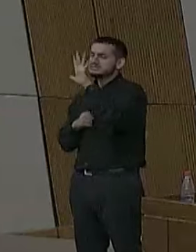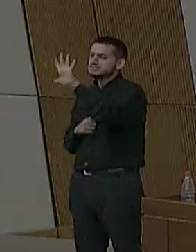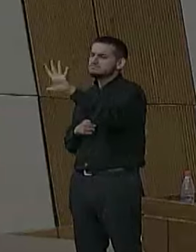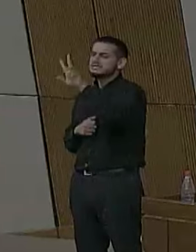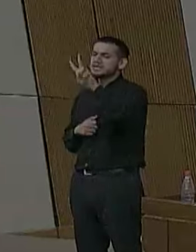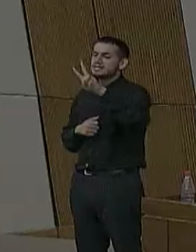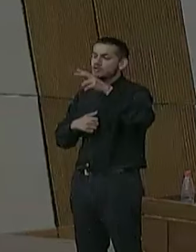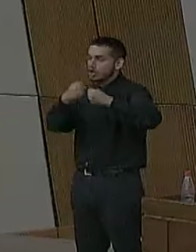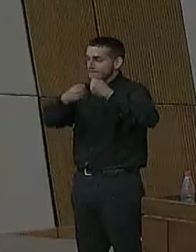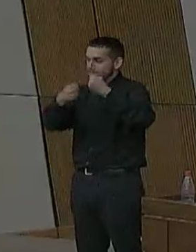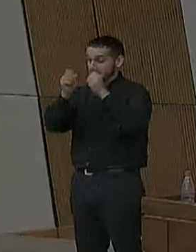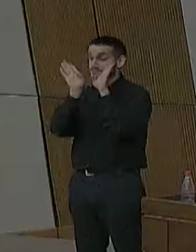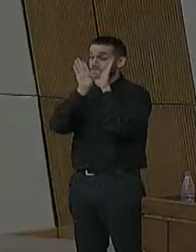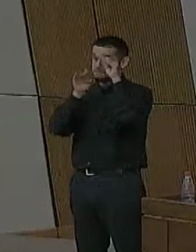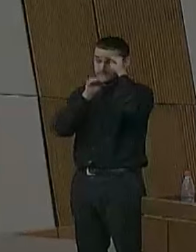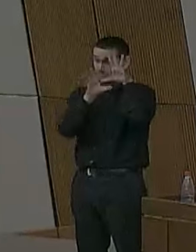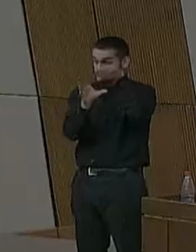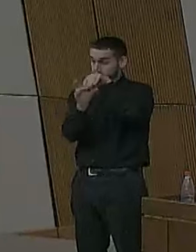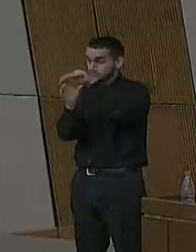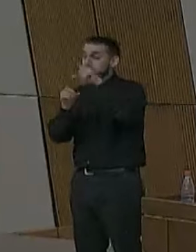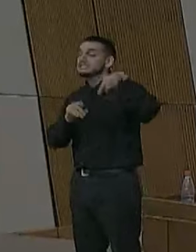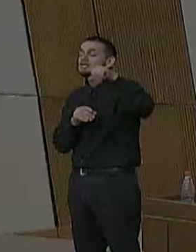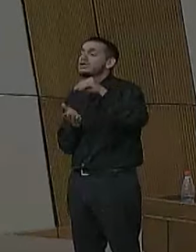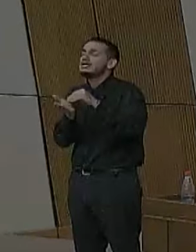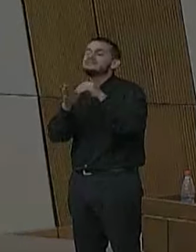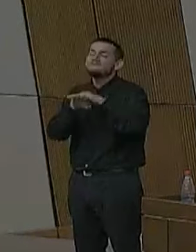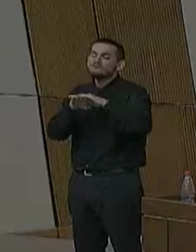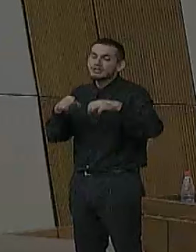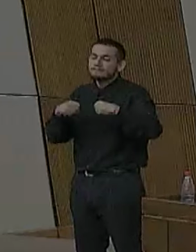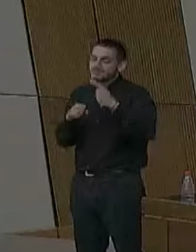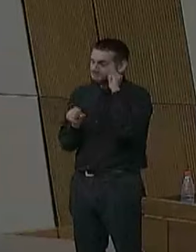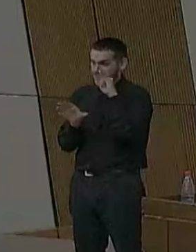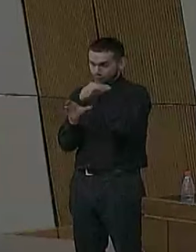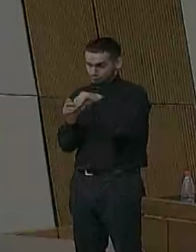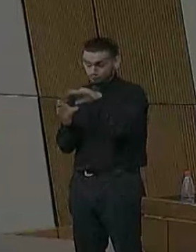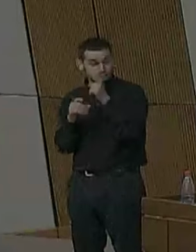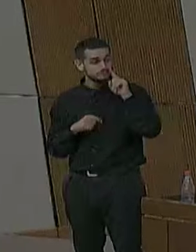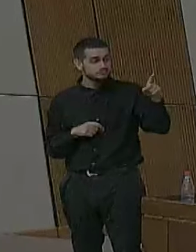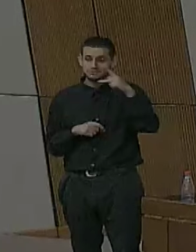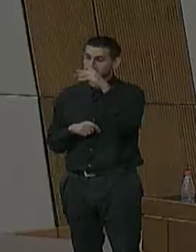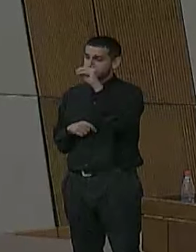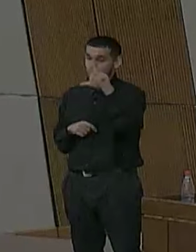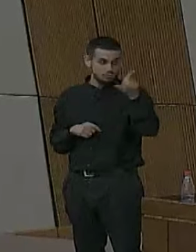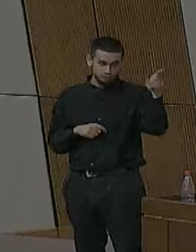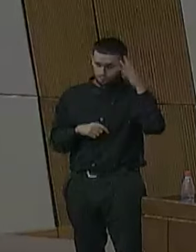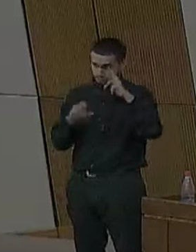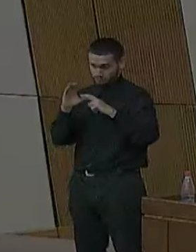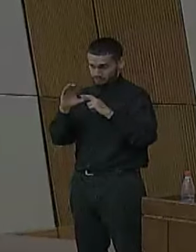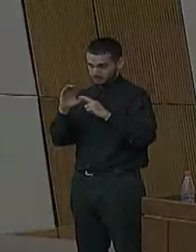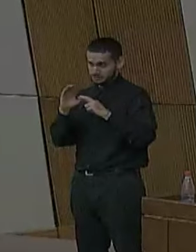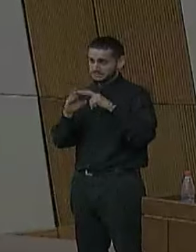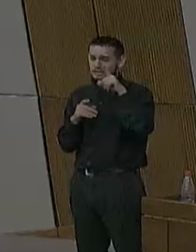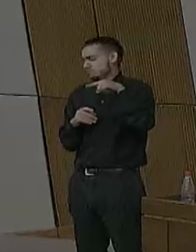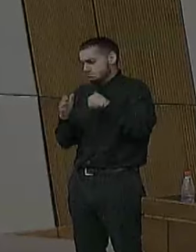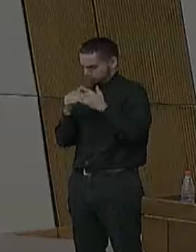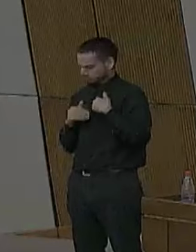Liz, empresas que están haciendo buenas prácticas de inclusión, como mencionaba el señor Paul de Casa Rica, sin ningún incentivo